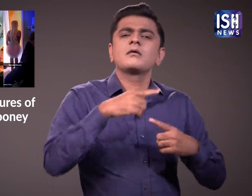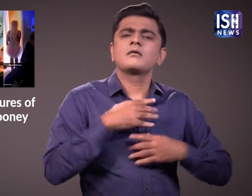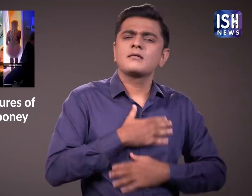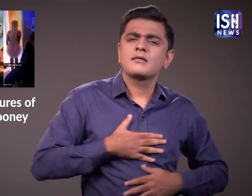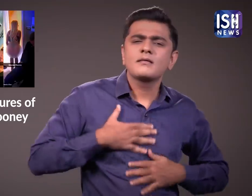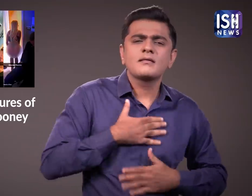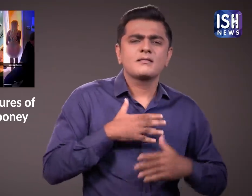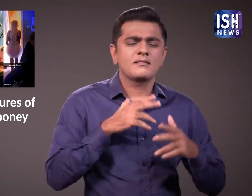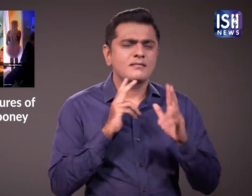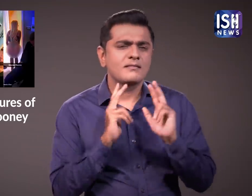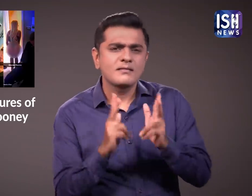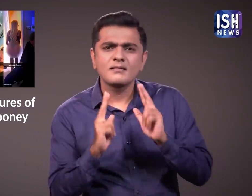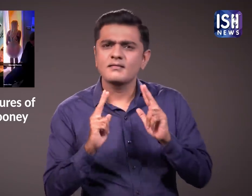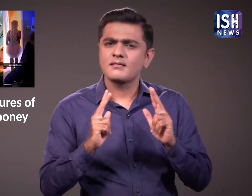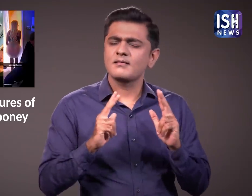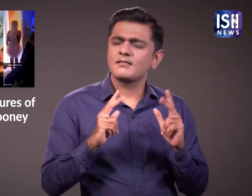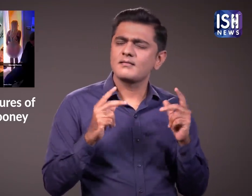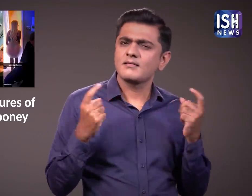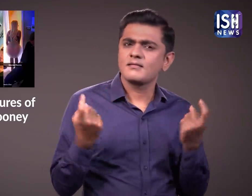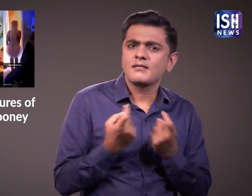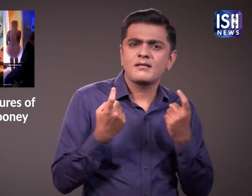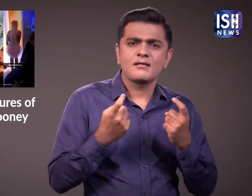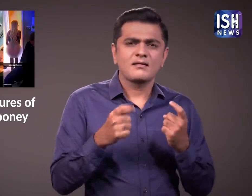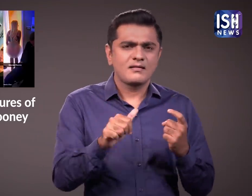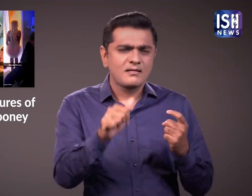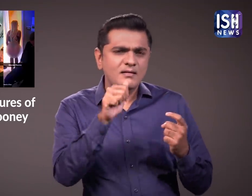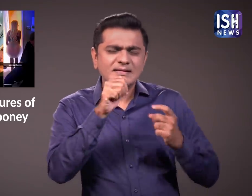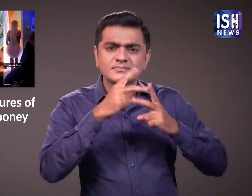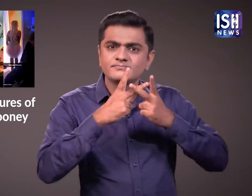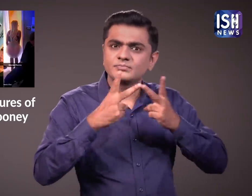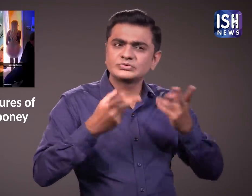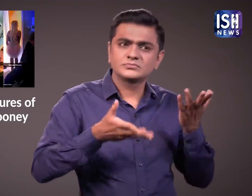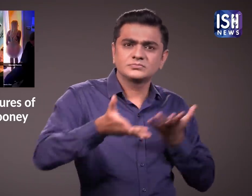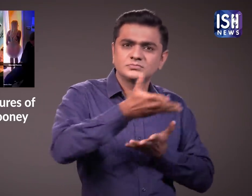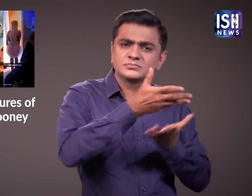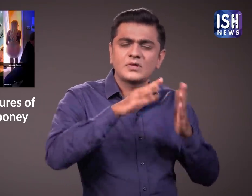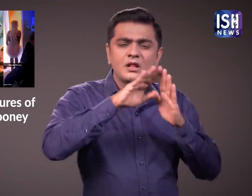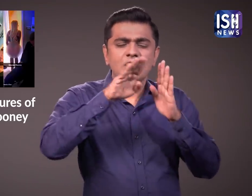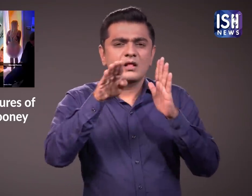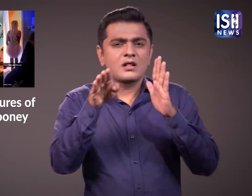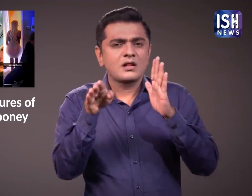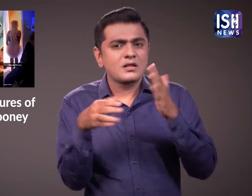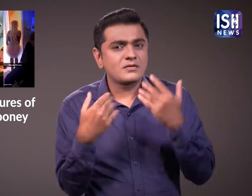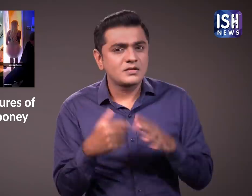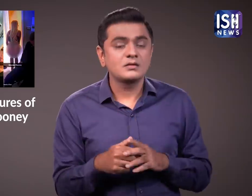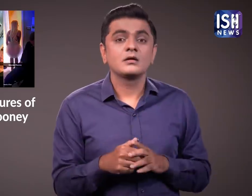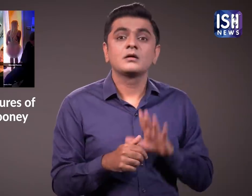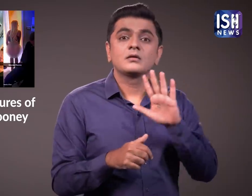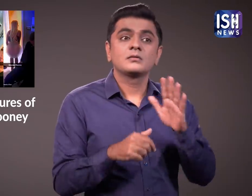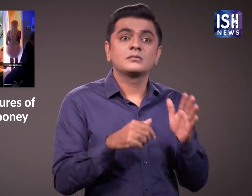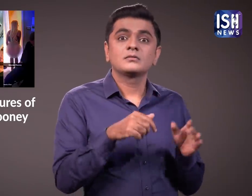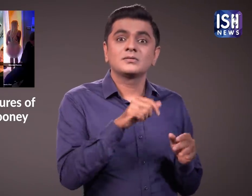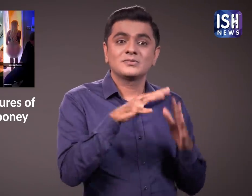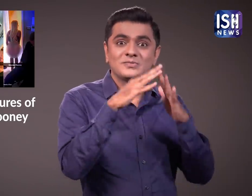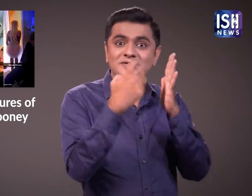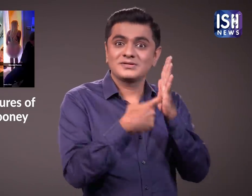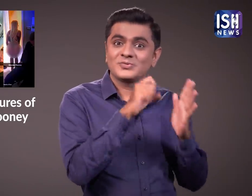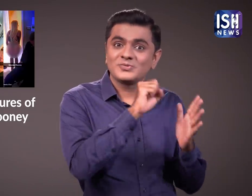वे सब मस्ती करने और शराब पीने के लिए वहां गए थे। कुछ देर बाद तीनों लड़किया